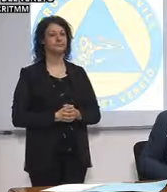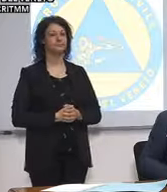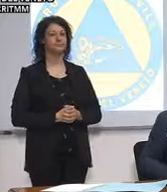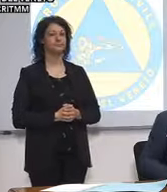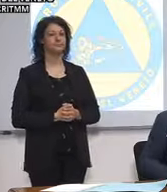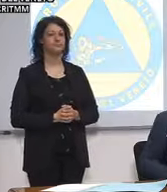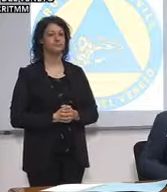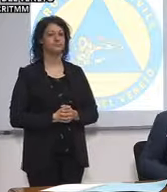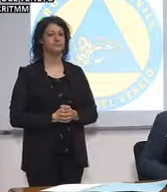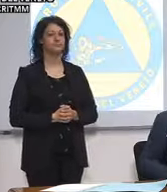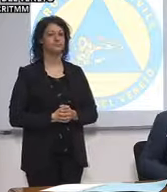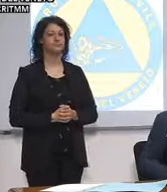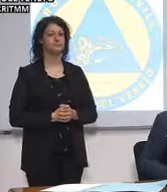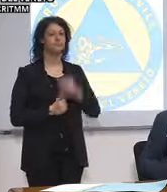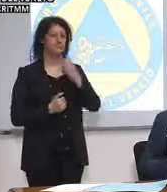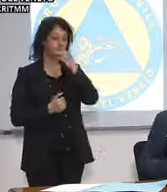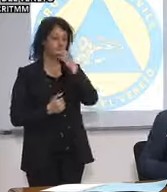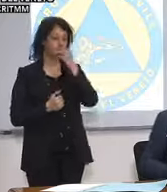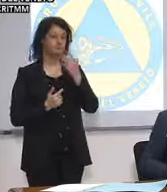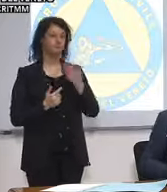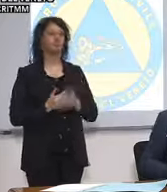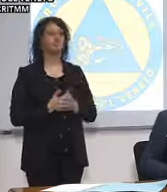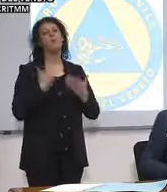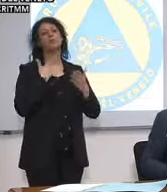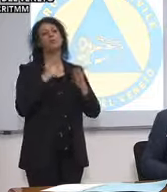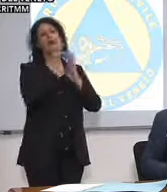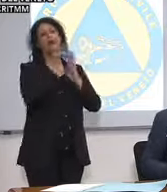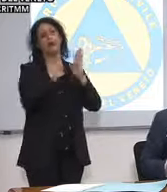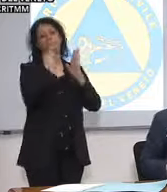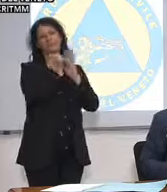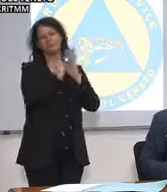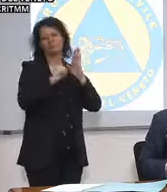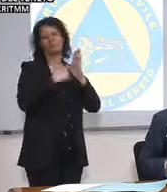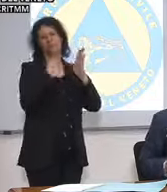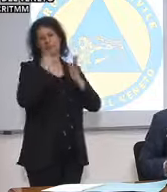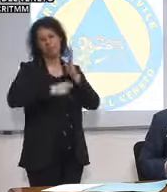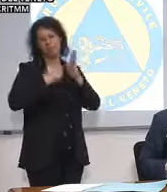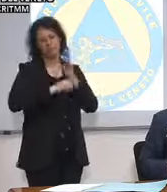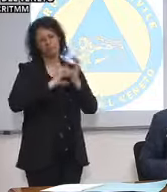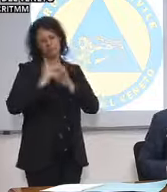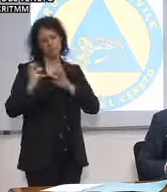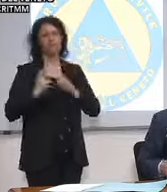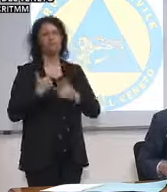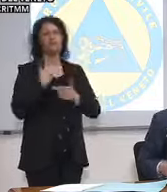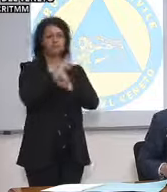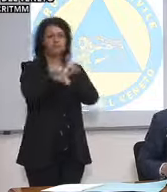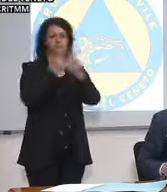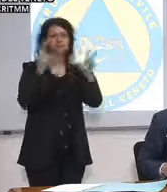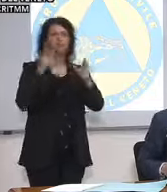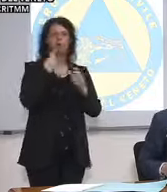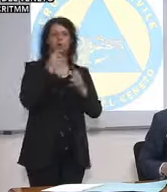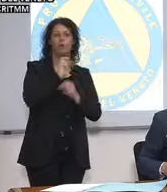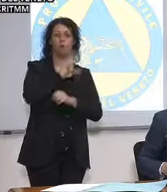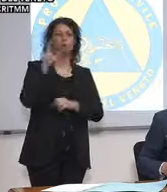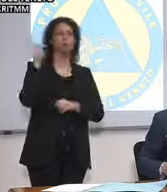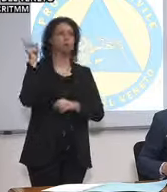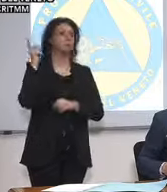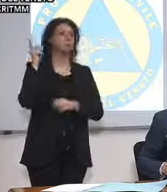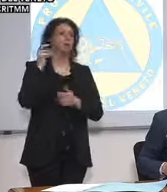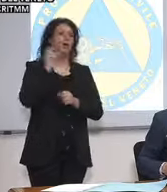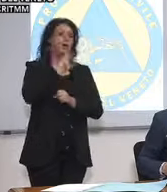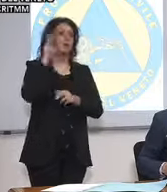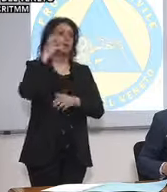che la violazione delle presenti, vabbè, queste sono le storie delle violazioni, e comunichiamo ovviamente alla Presidenza del Consiglio dei Ministri il provvedimento,